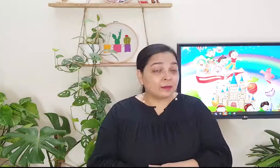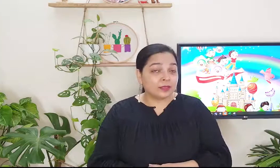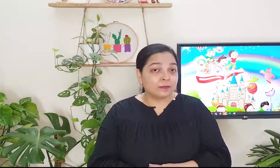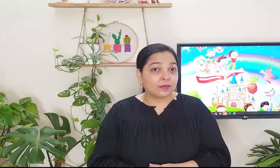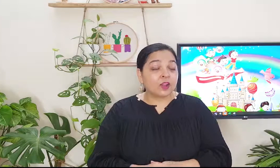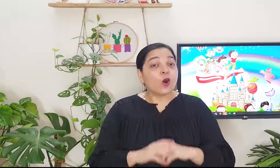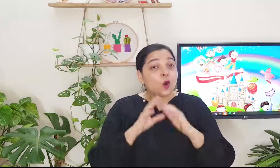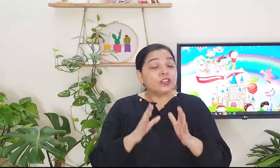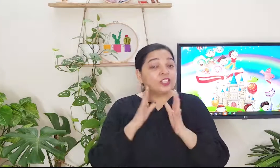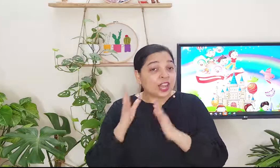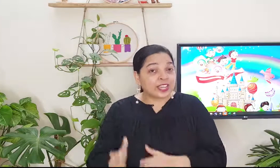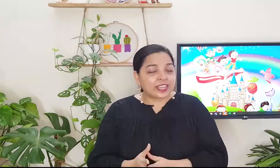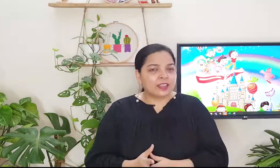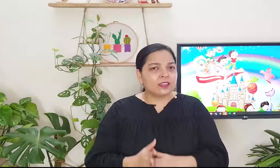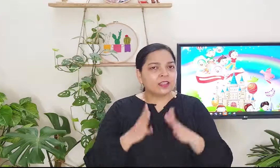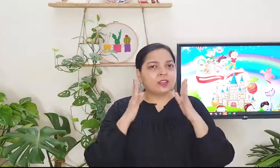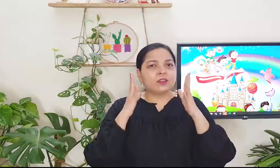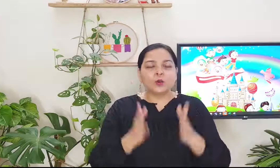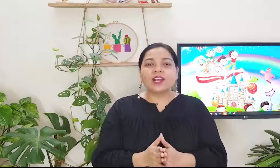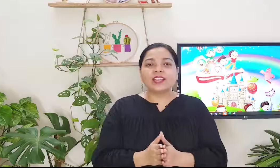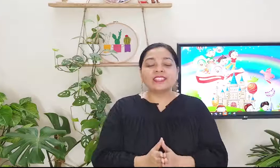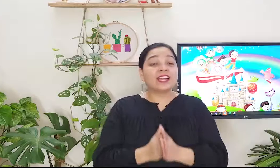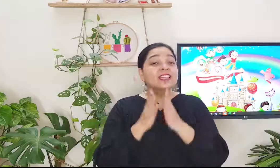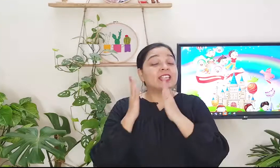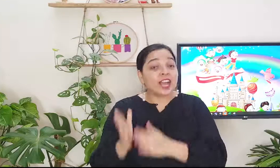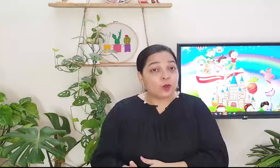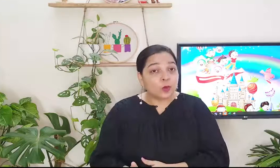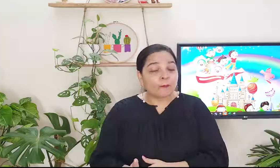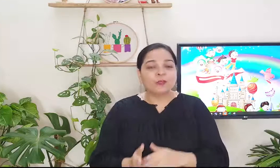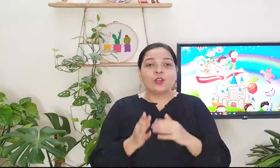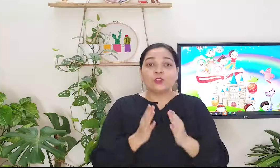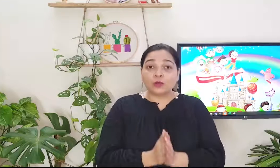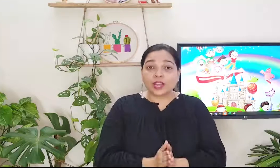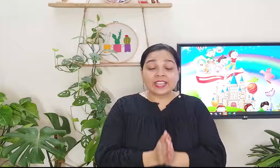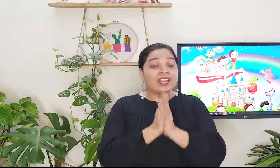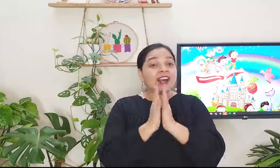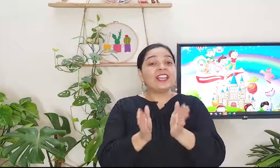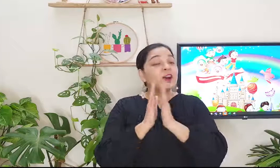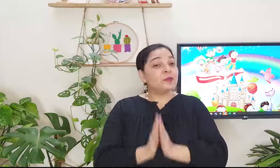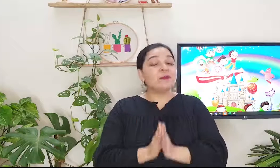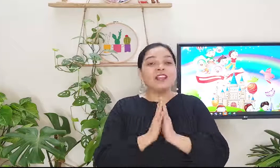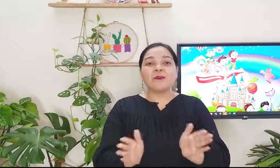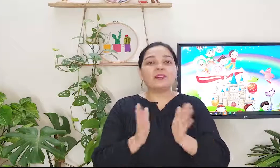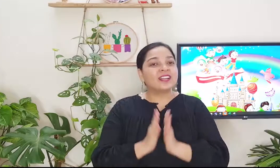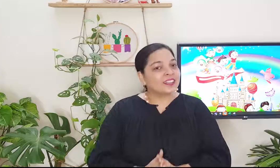পরে আরো আমরা জানবো জোনার সাথে কি হয়েছে, এই গল্প আজও এখানে শেষ